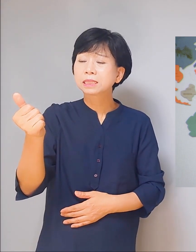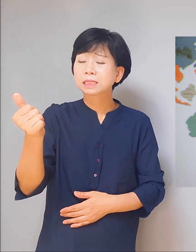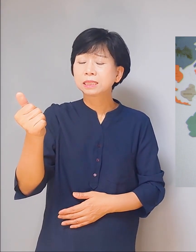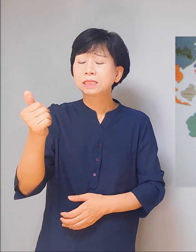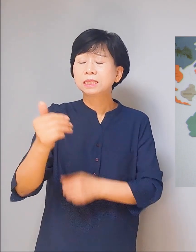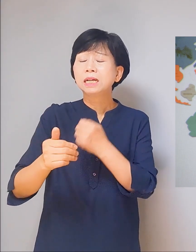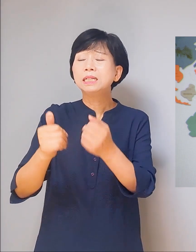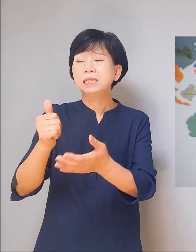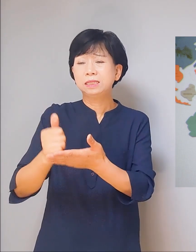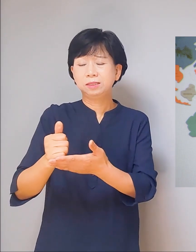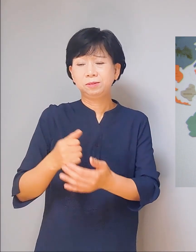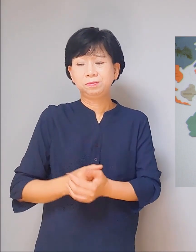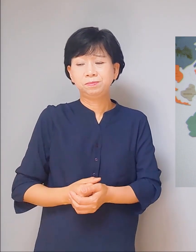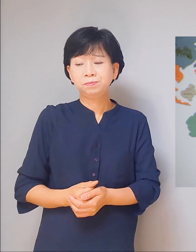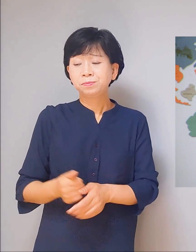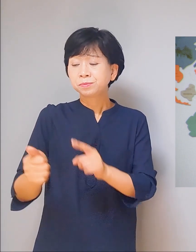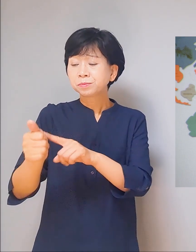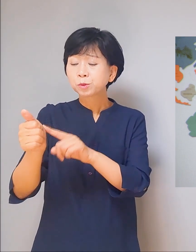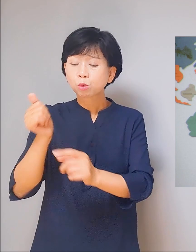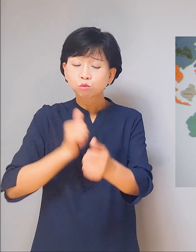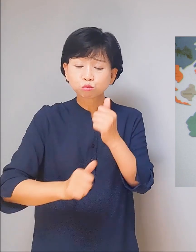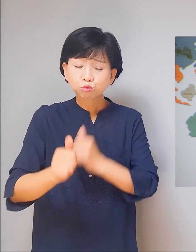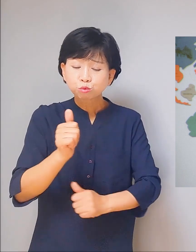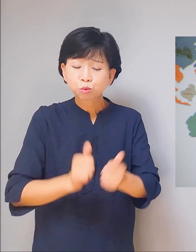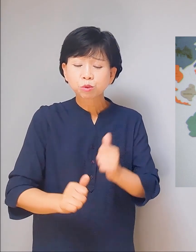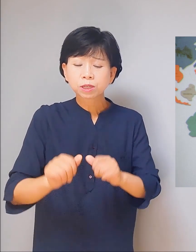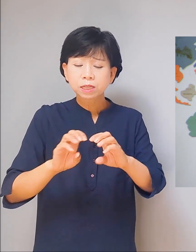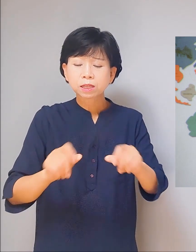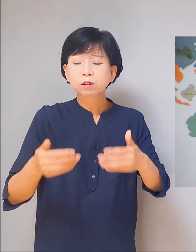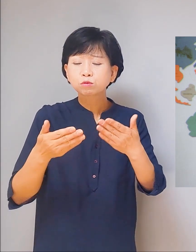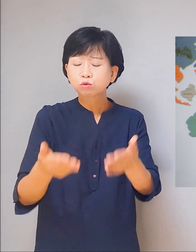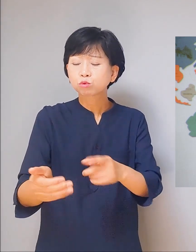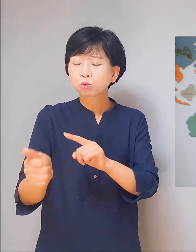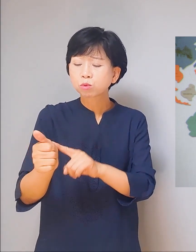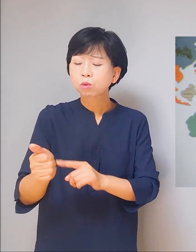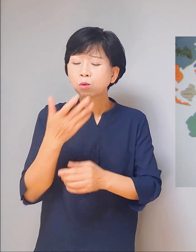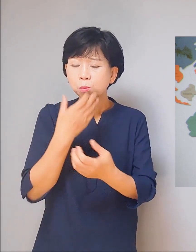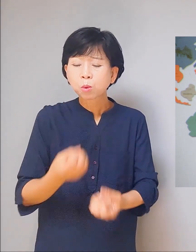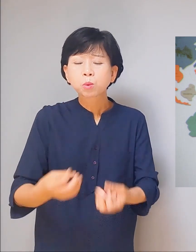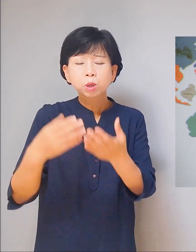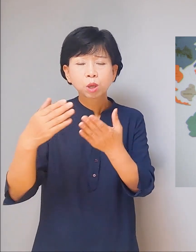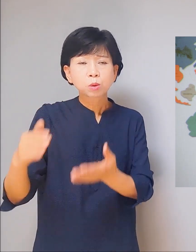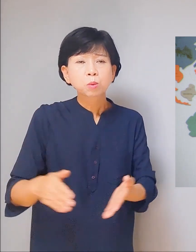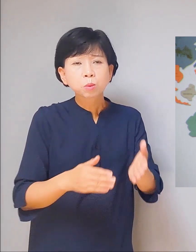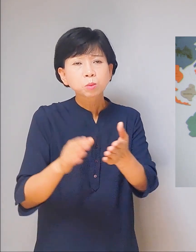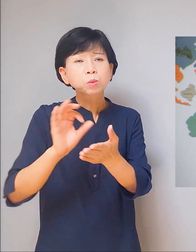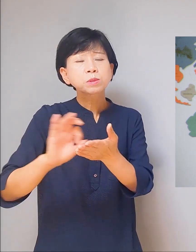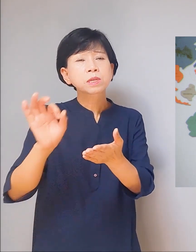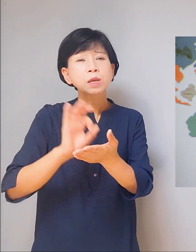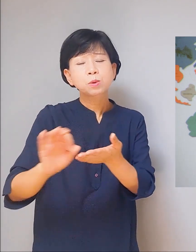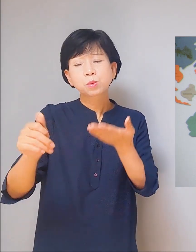후손에게 이 땅을 줄게. 내가 너를 복의 통로로 쓸게. 여러분, 굳이